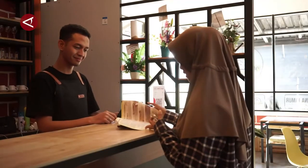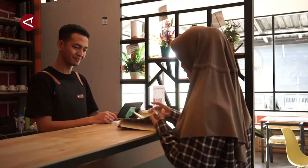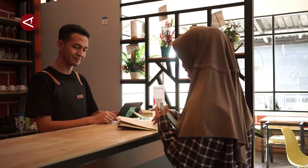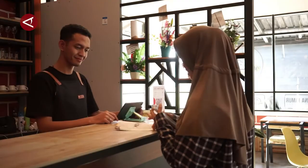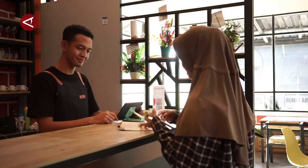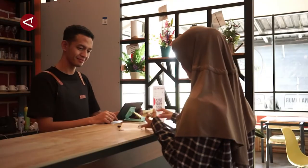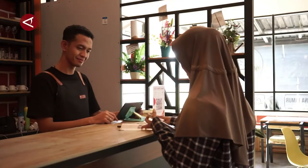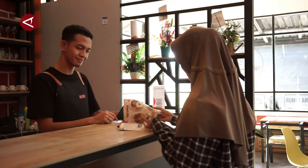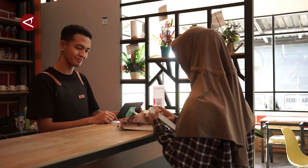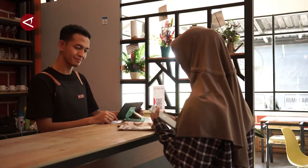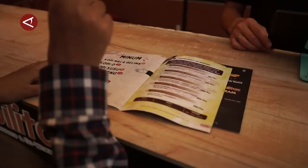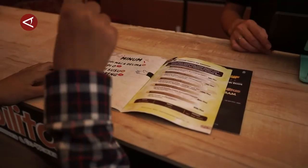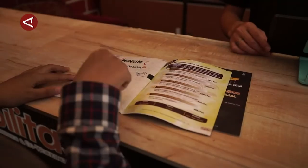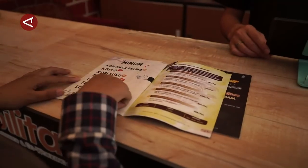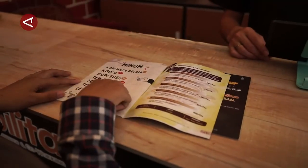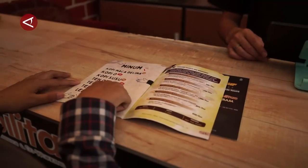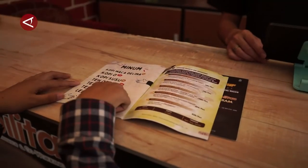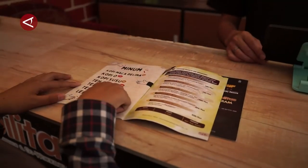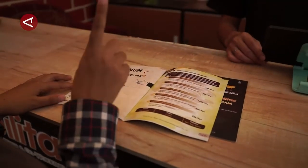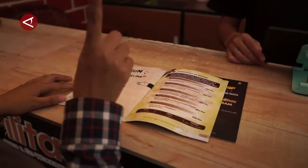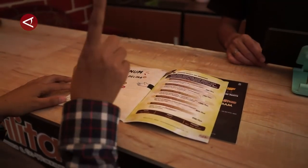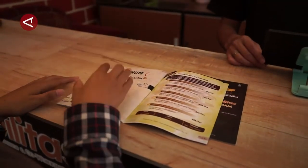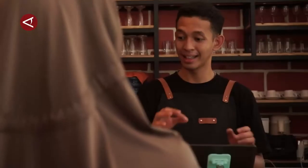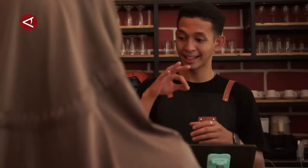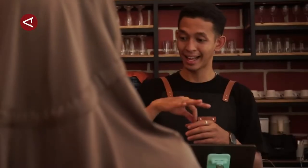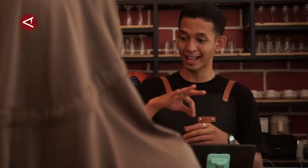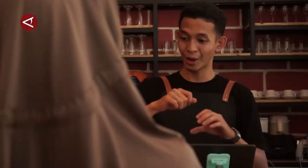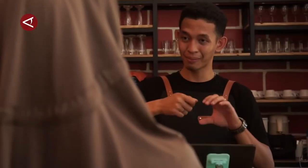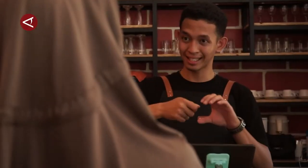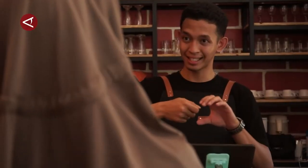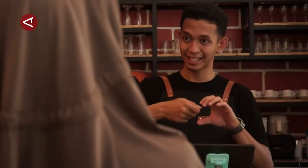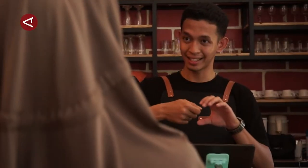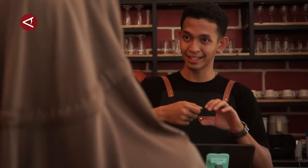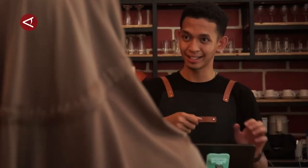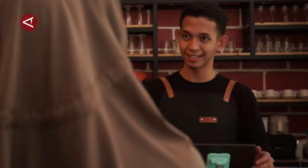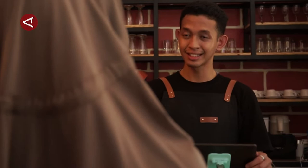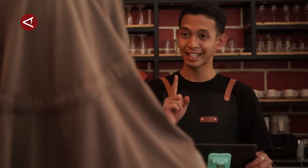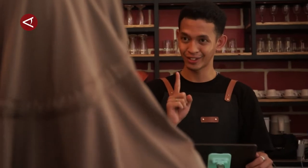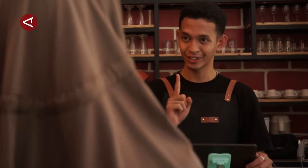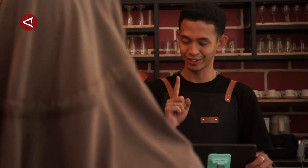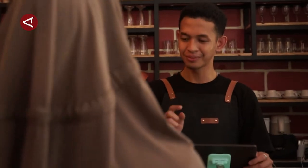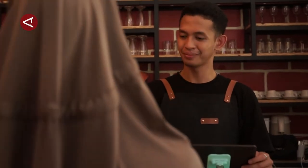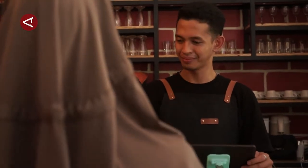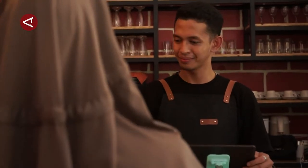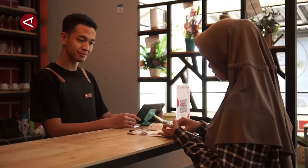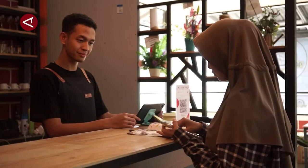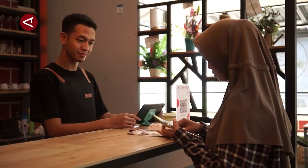tiap penyandang disabilitas dalam bekerja, ada berbagai pelatihan khusus yang diberikan. Biar Nanda Pradipta Rianda, penyandang disabilitas rungu